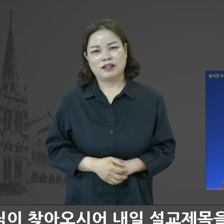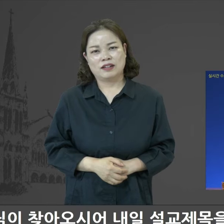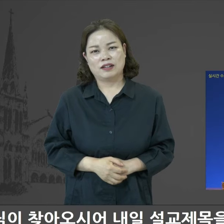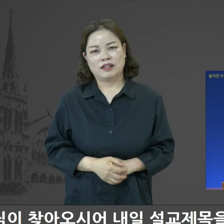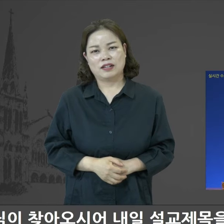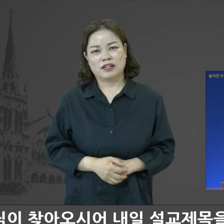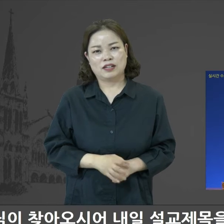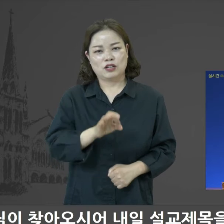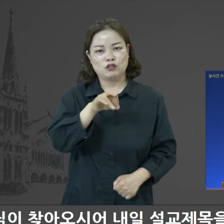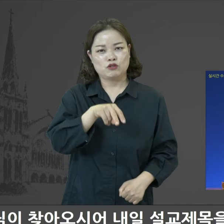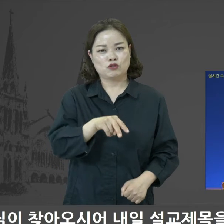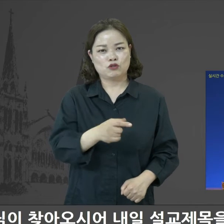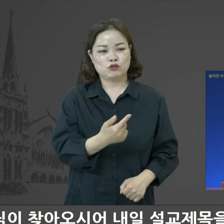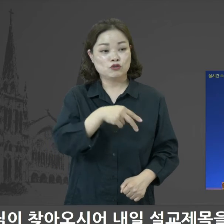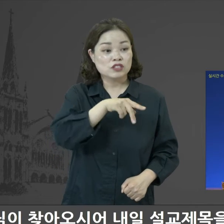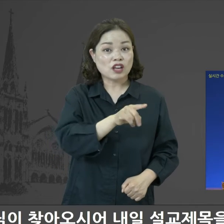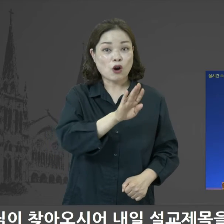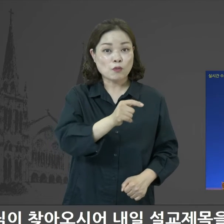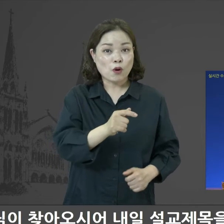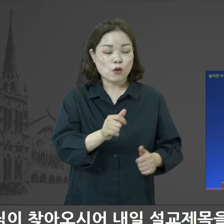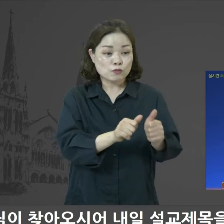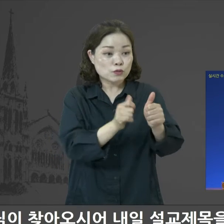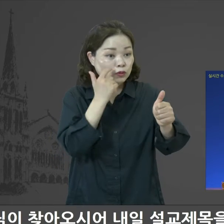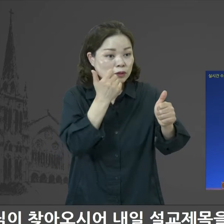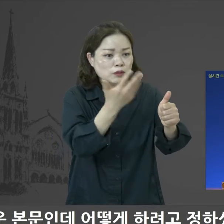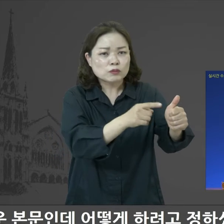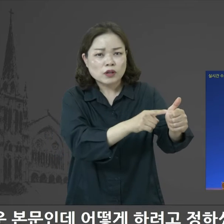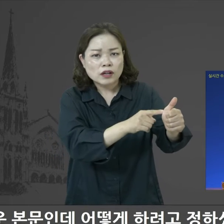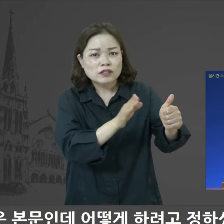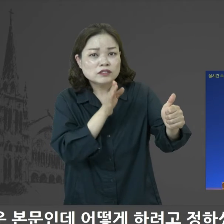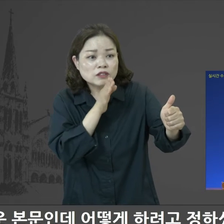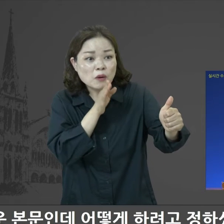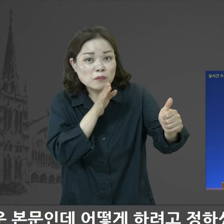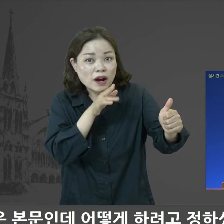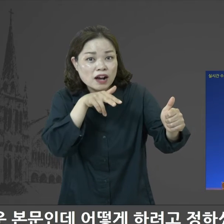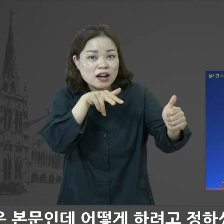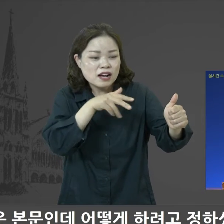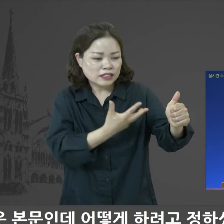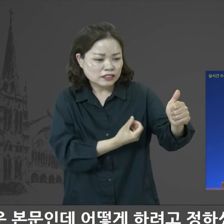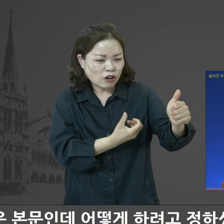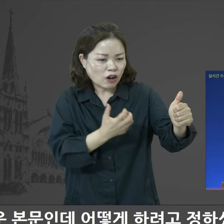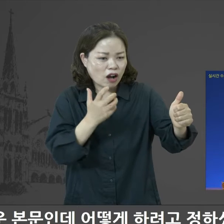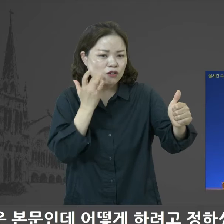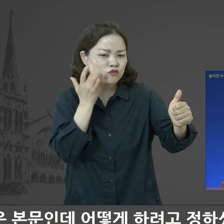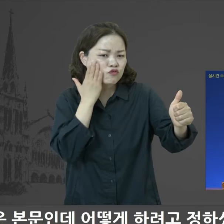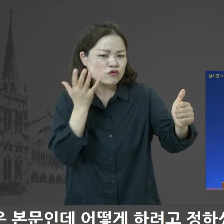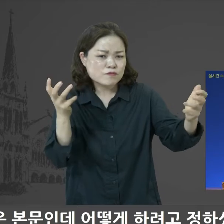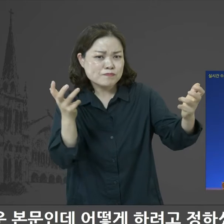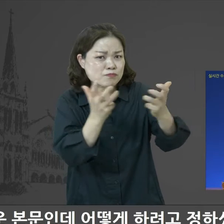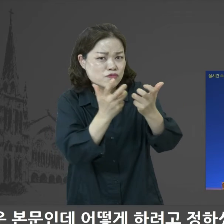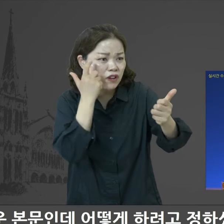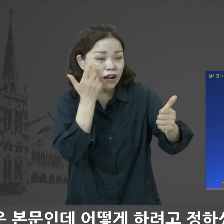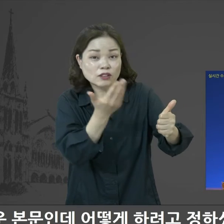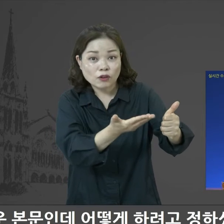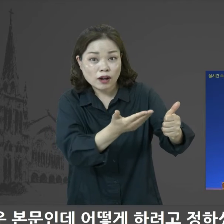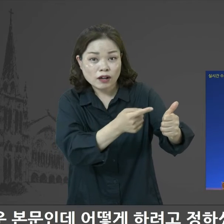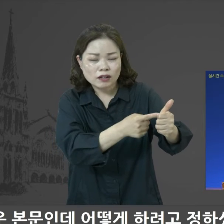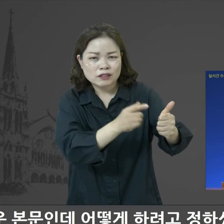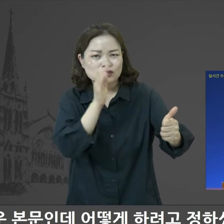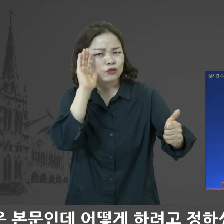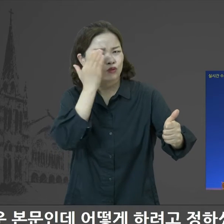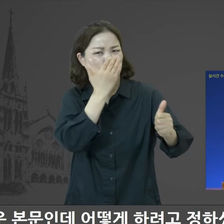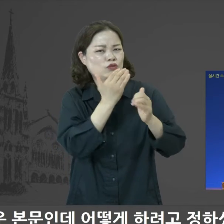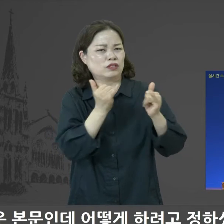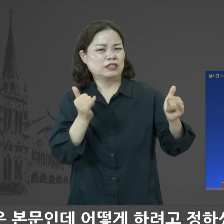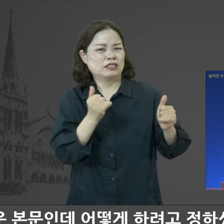그래서 윤성복 목사님께 물어봤죠. 목사님, 이스라엘 땅에 가보니까 진짜 젖과 꿀이 흐르던가요? 목사님의 답변은 요즘